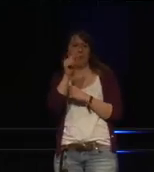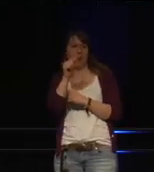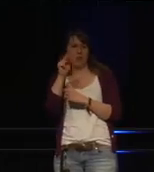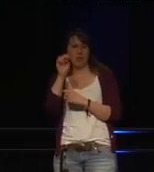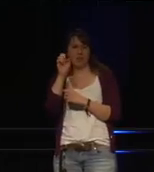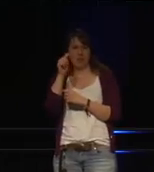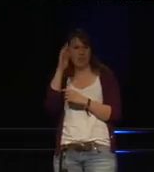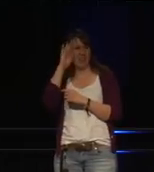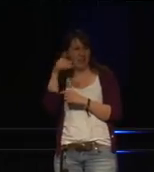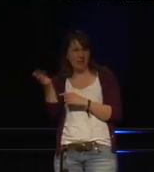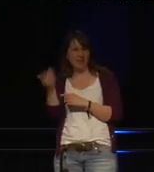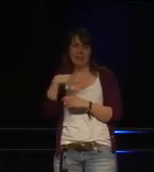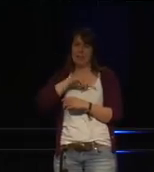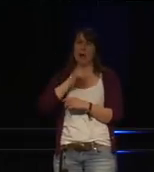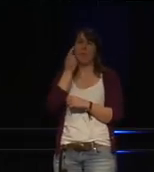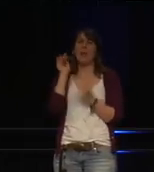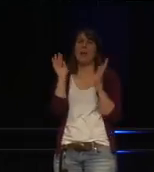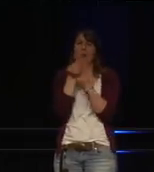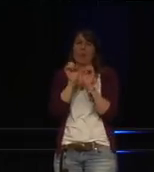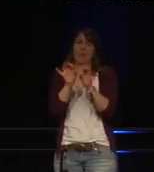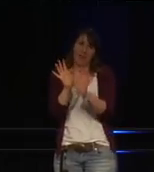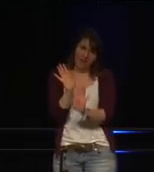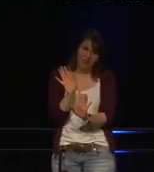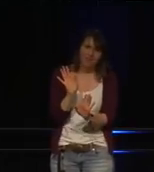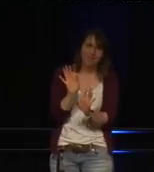término botnet o los términos,